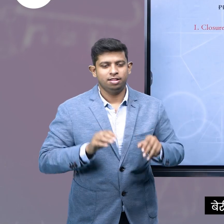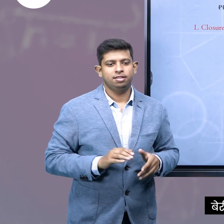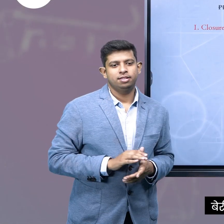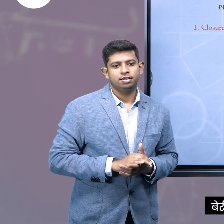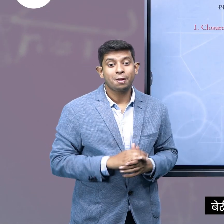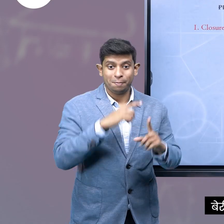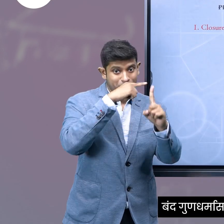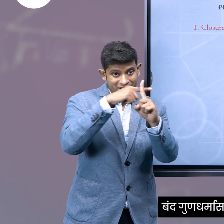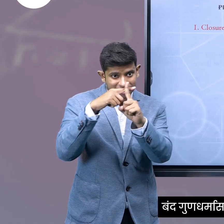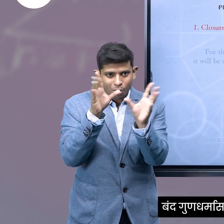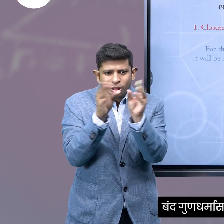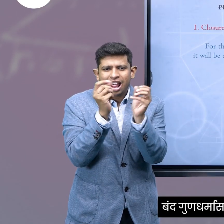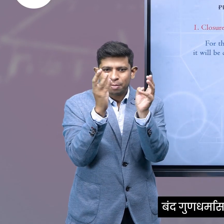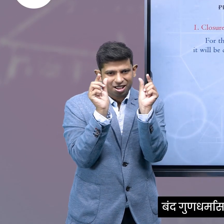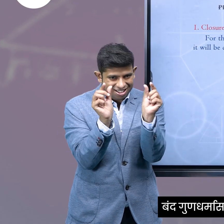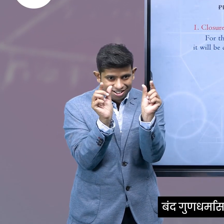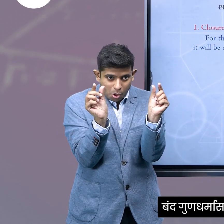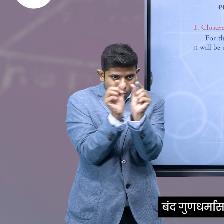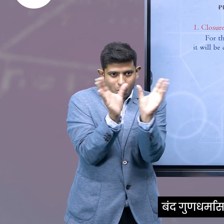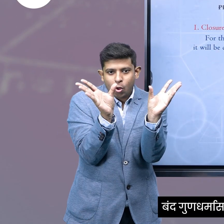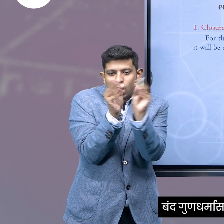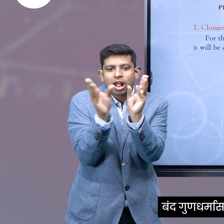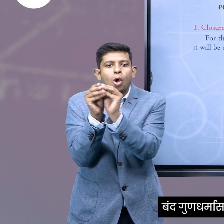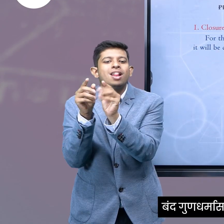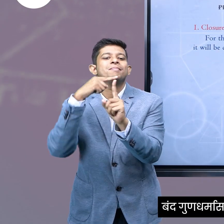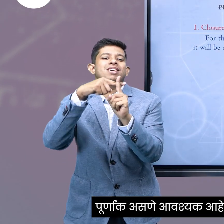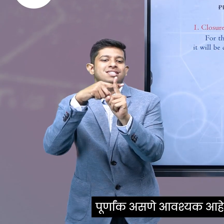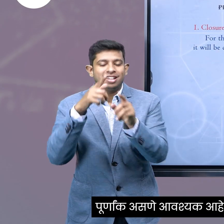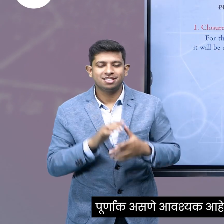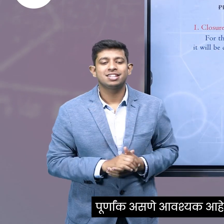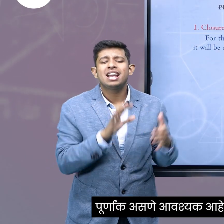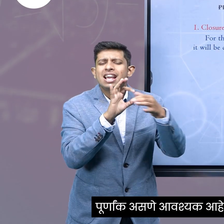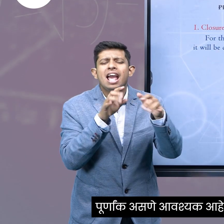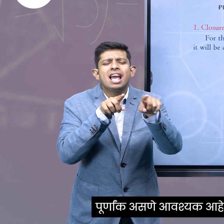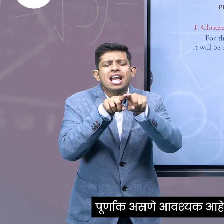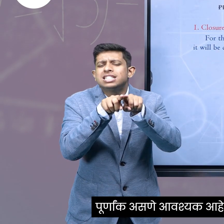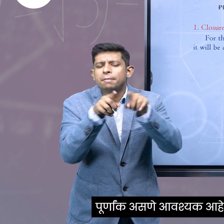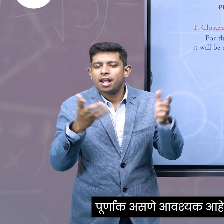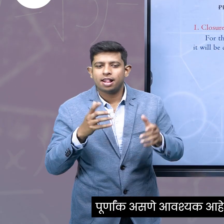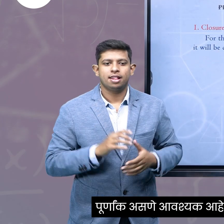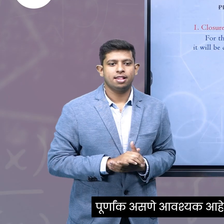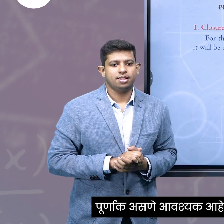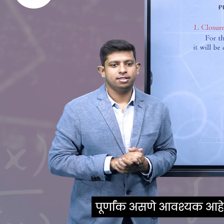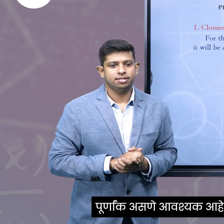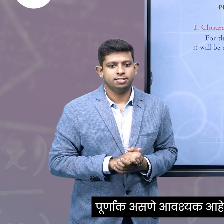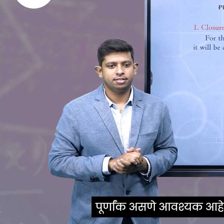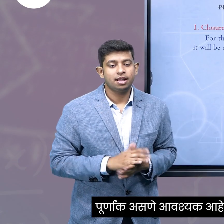बंद. बंद गुणधर्मांसाठी दोन पूर्णांकांची बेरीज पूर्णांक असणे आवश्यक आहे. नंतर ती बेरीज